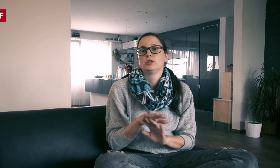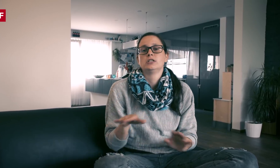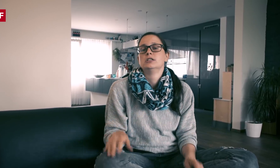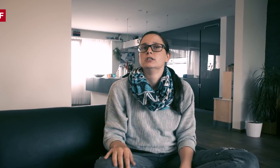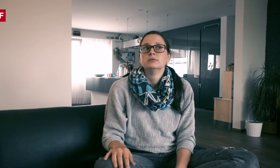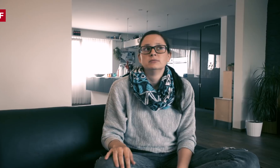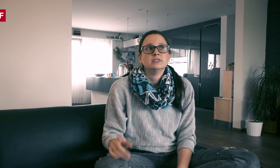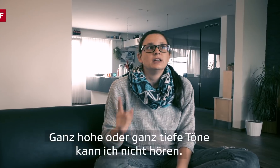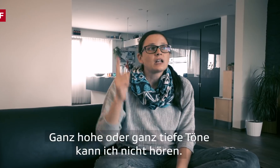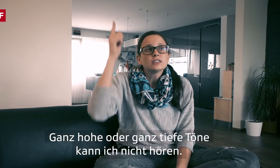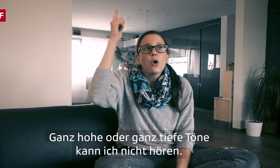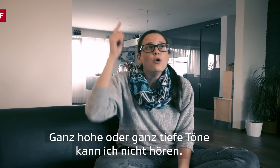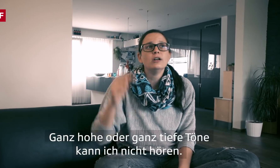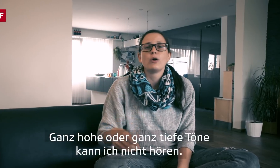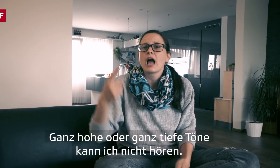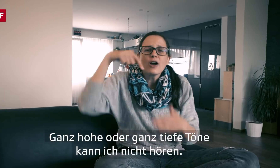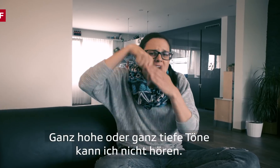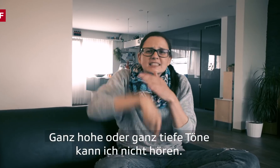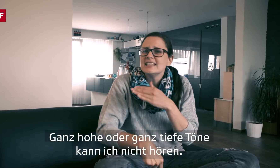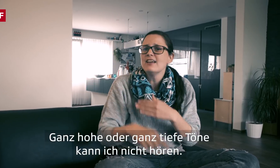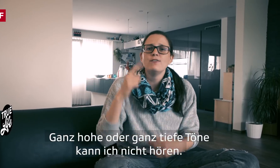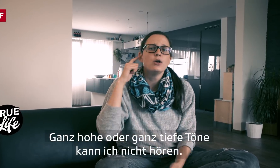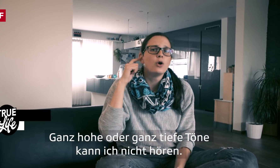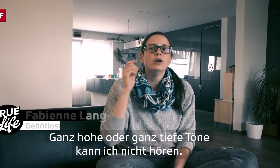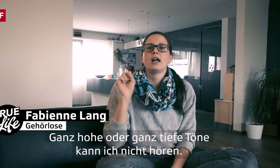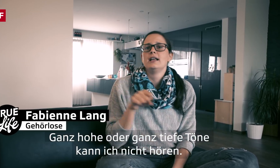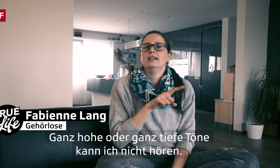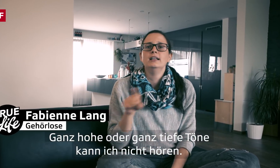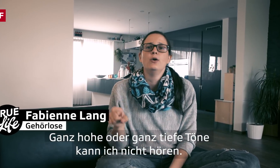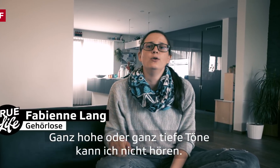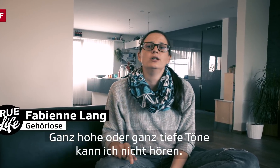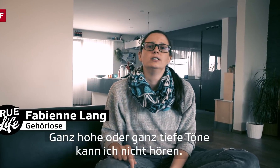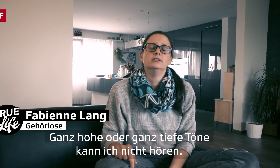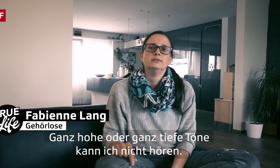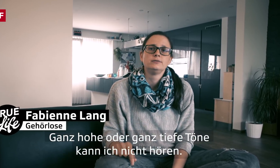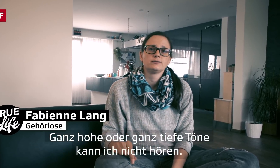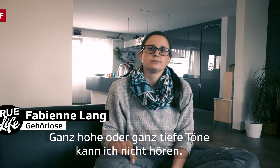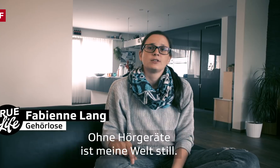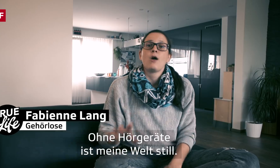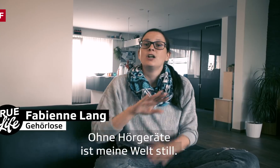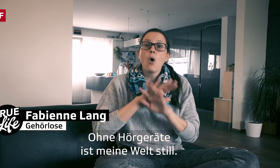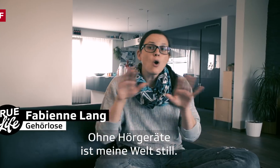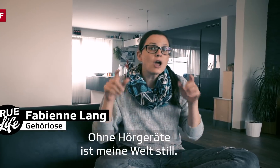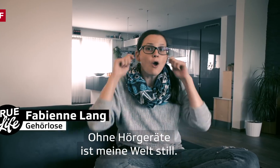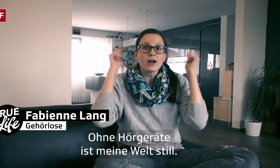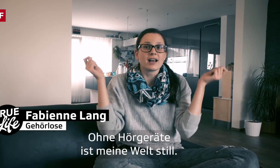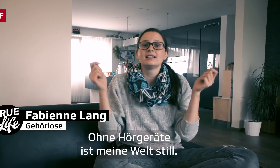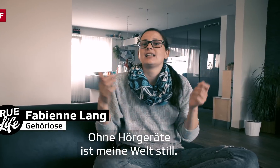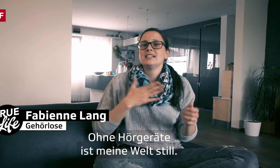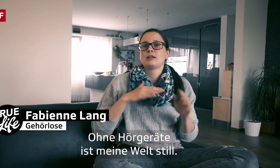sonst ganz höher oder auch ganz tiefe Töne kann ich nicht hören. Wenn Hörne hörgerät, dann ist die